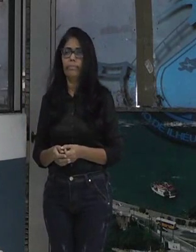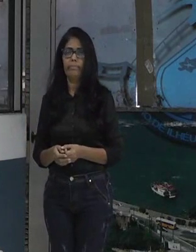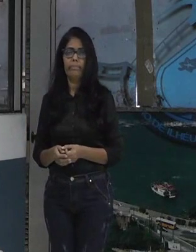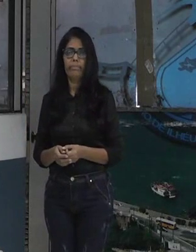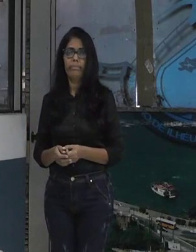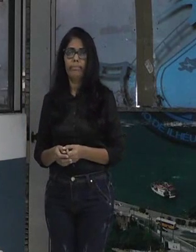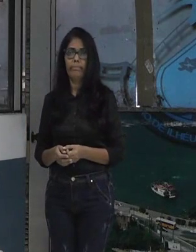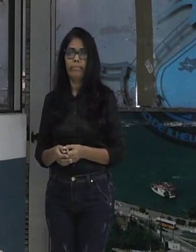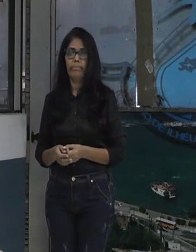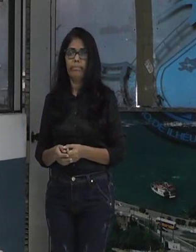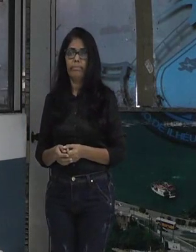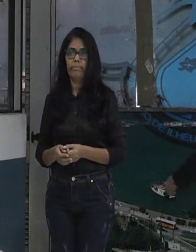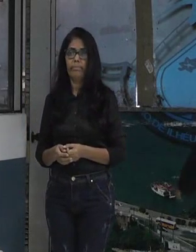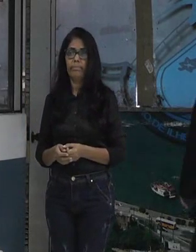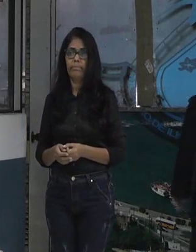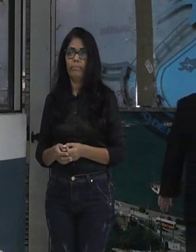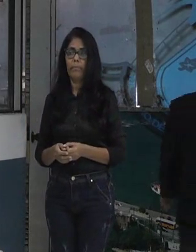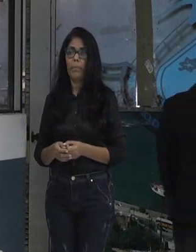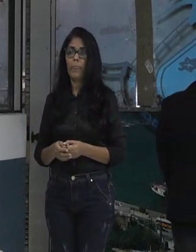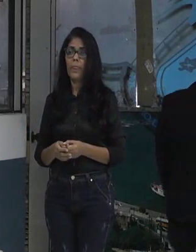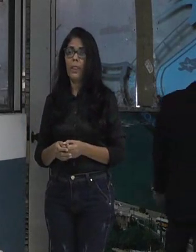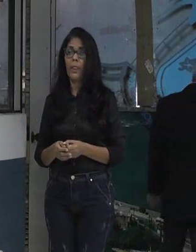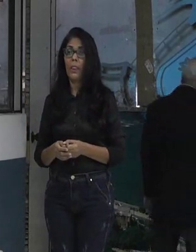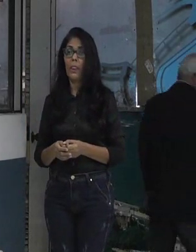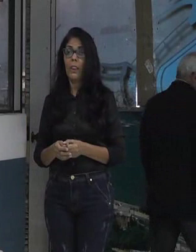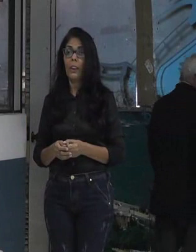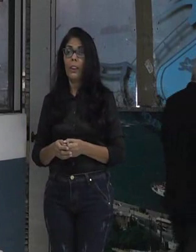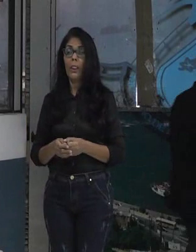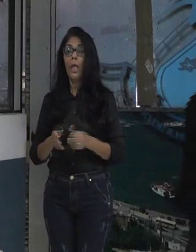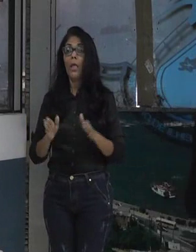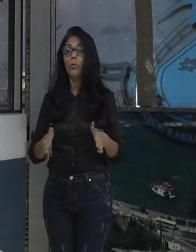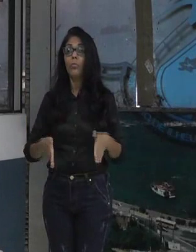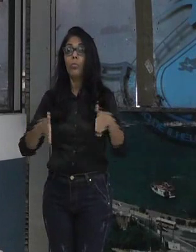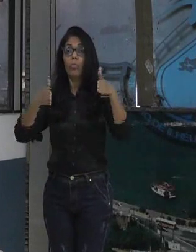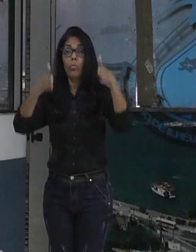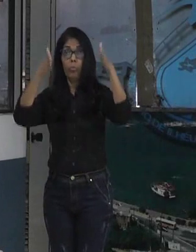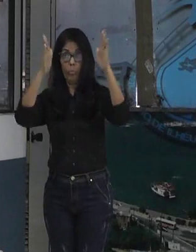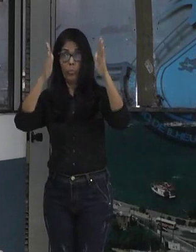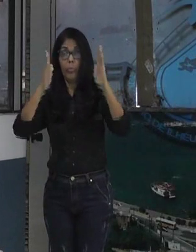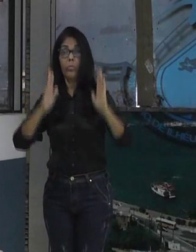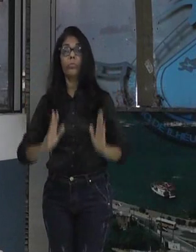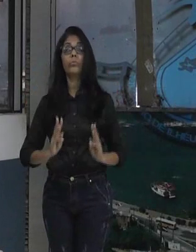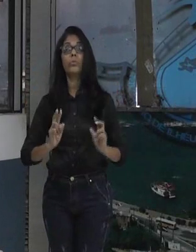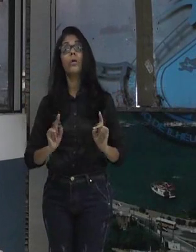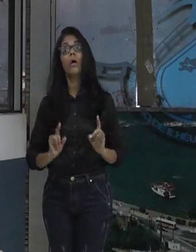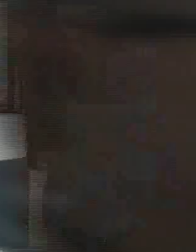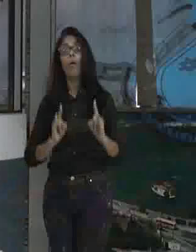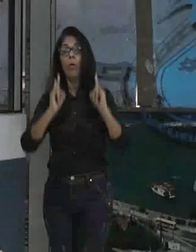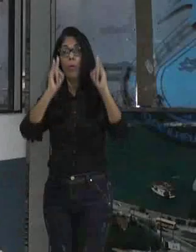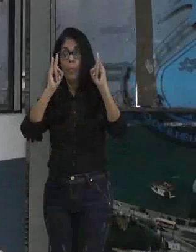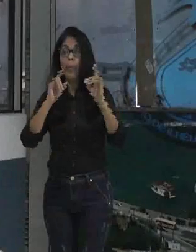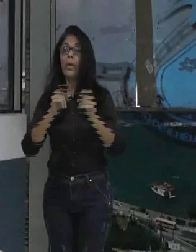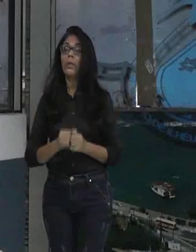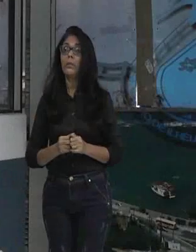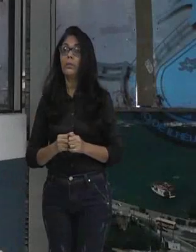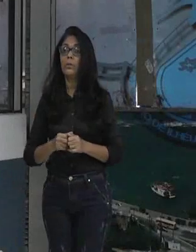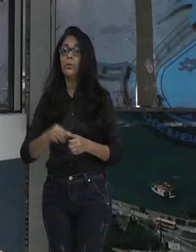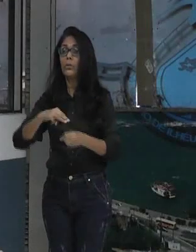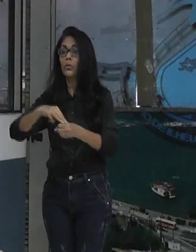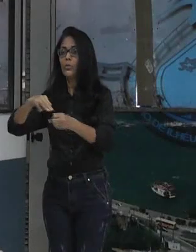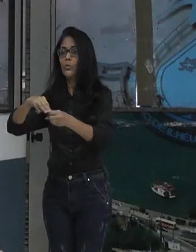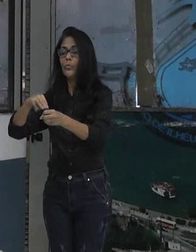fim, para finalizar, o prédio do município, que é ali cedido para o CIT vender os Vale Transporte, não paga